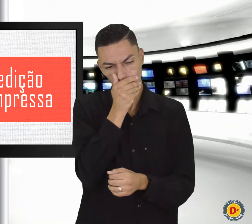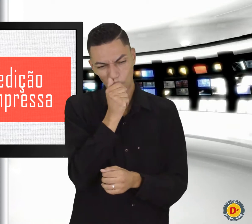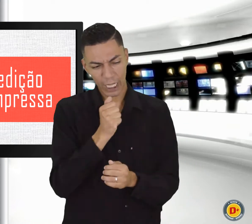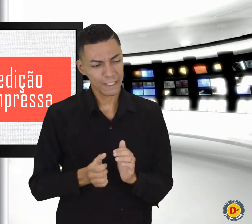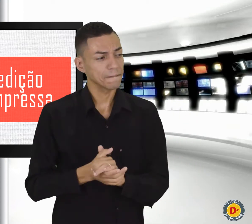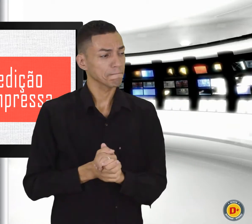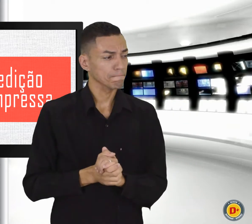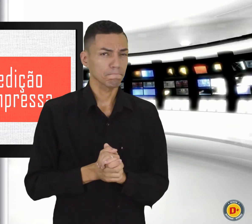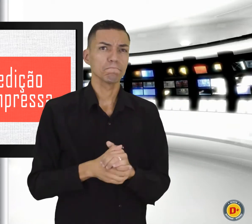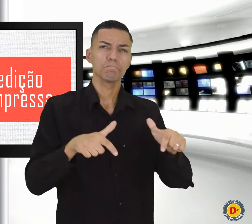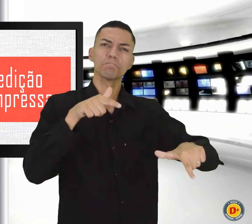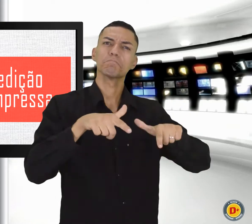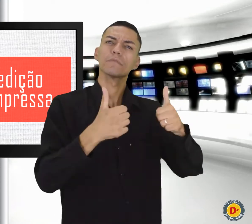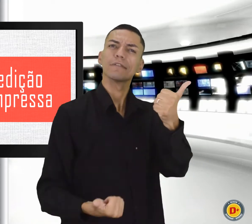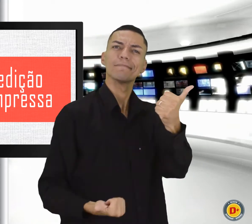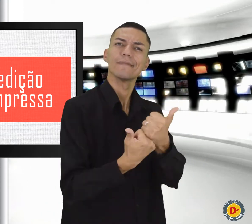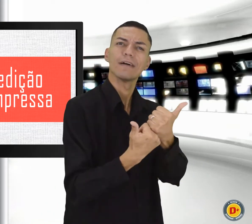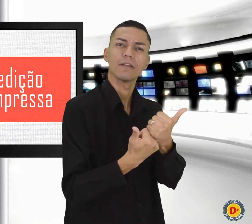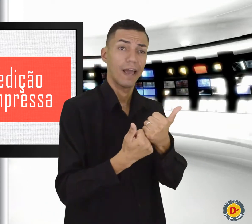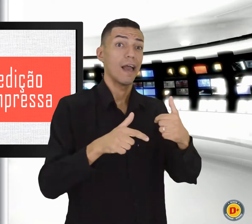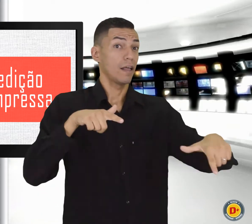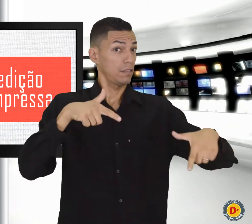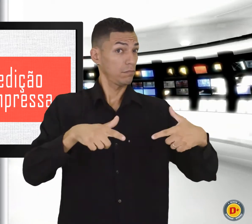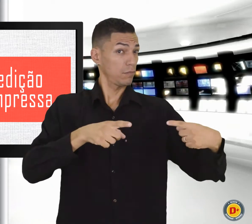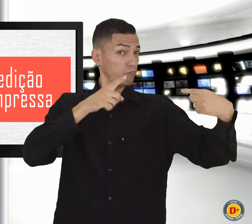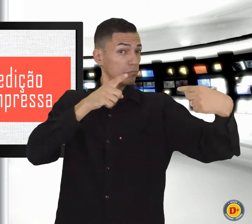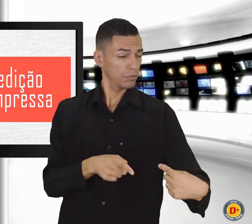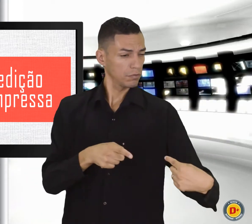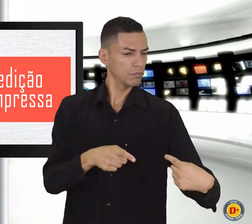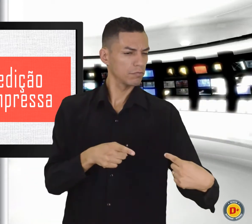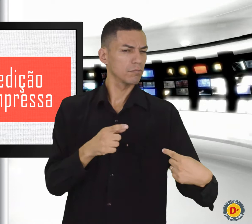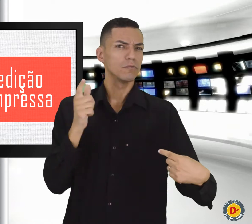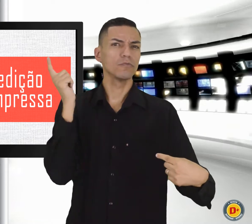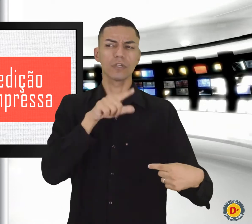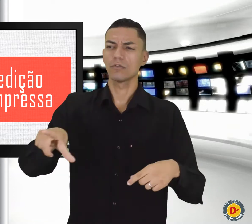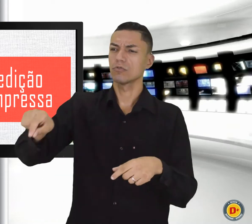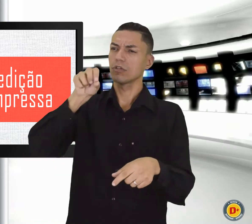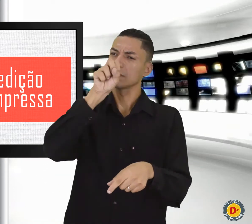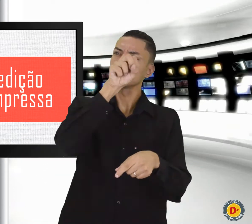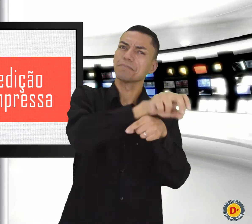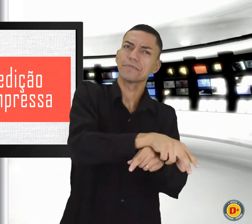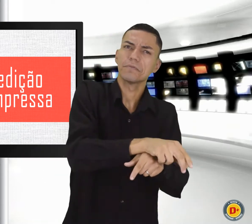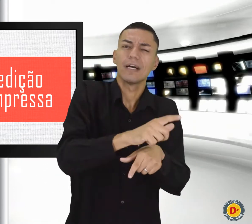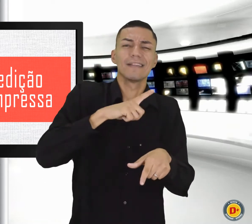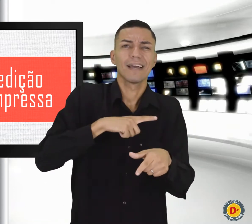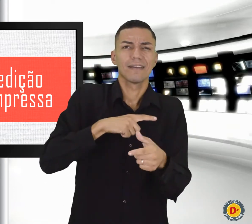Emprego apoiado é trabalho competitivo cuja contratação é viabilizada por meio de um